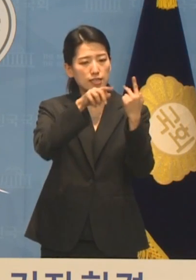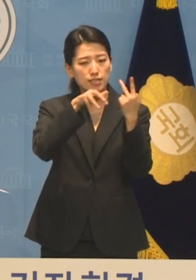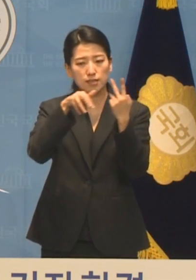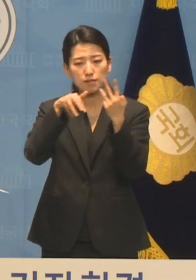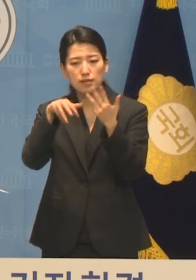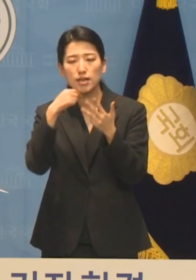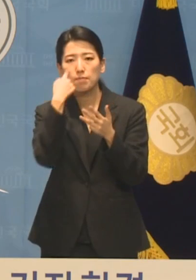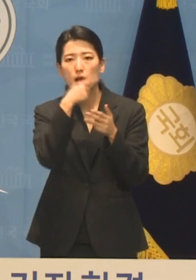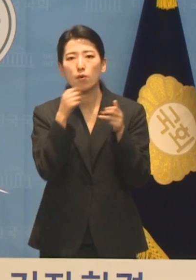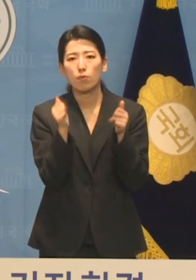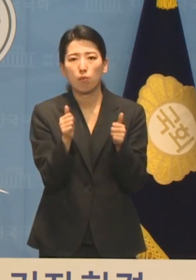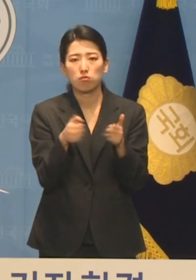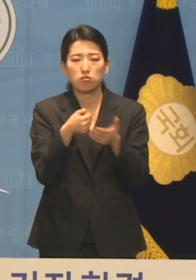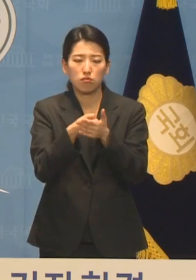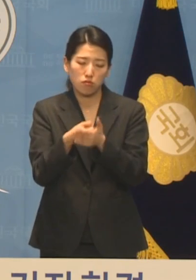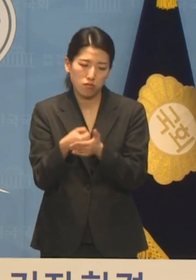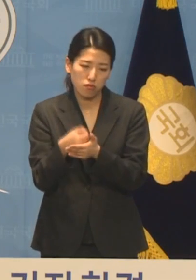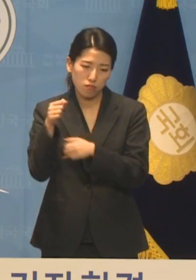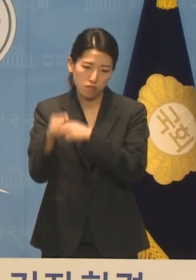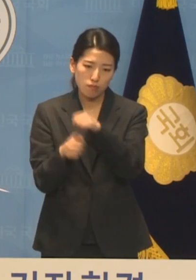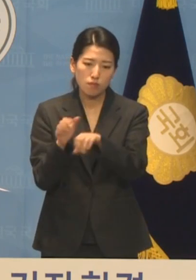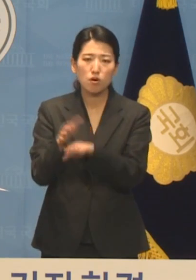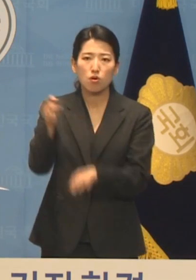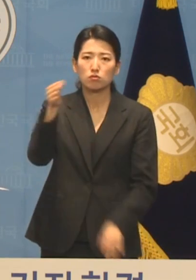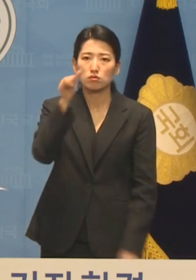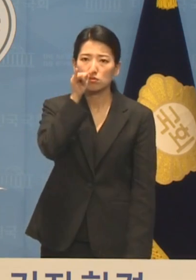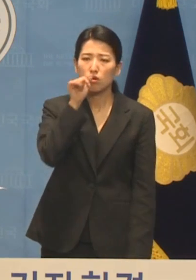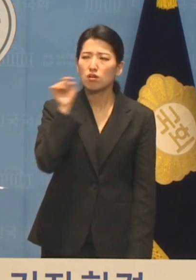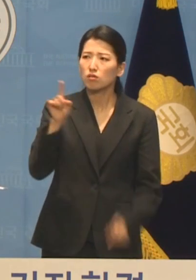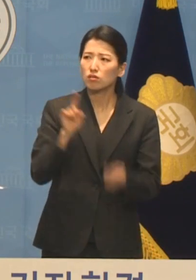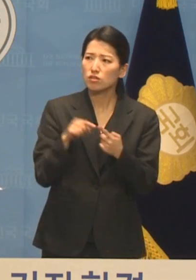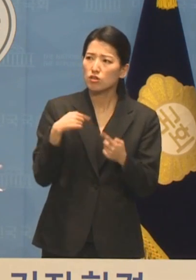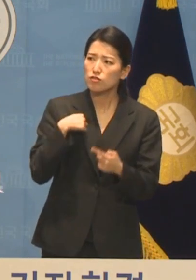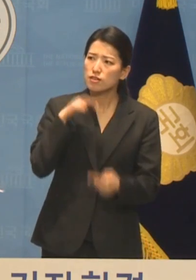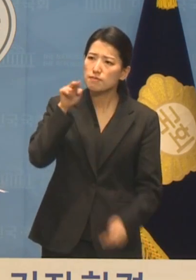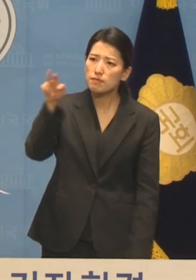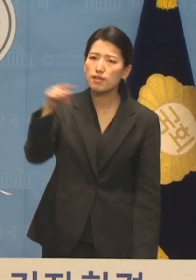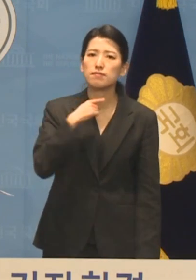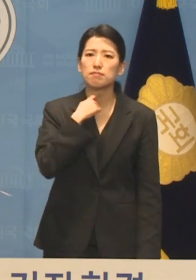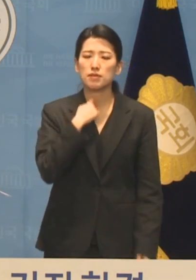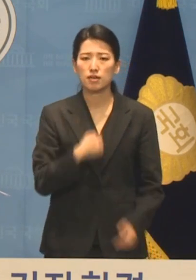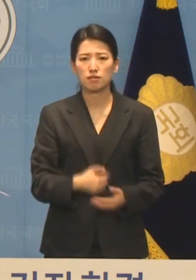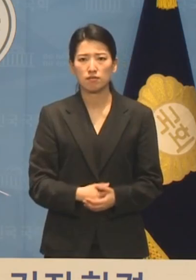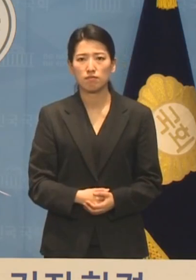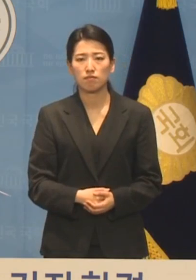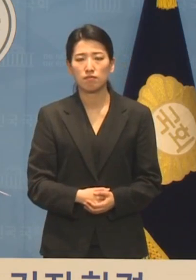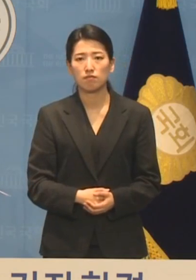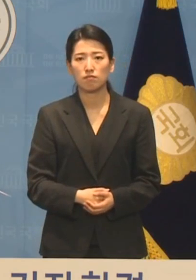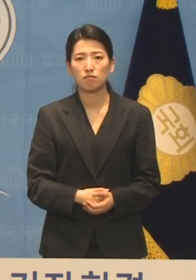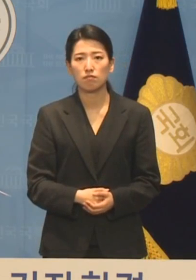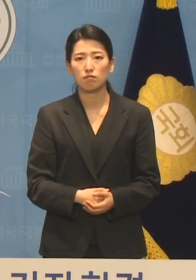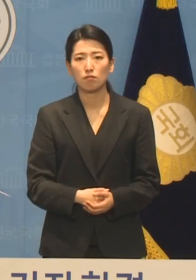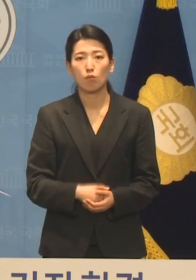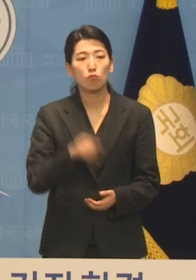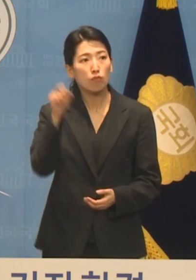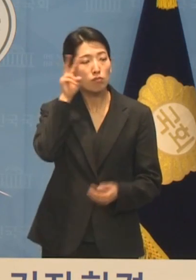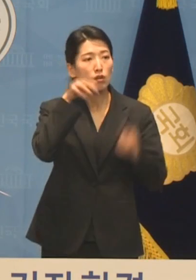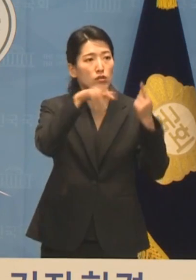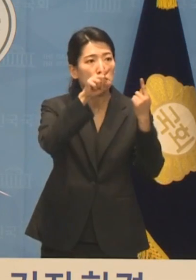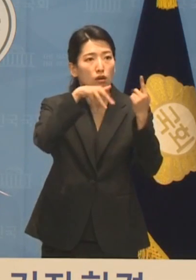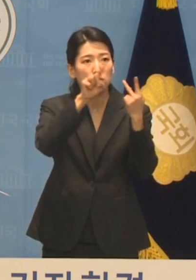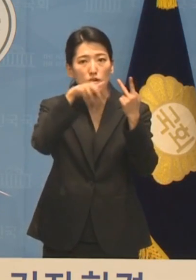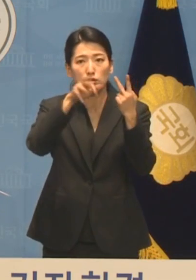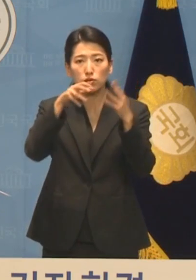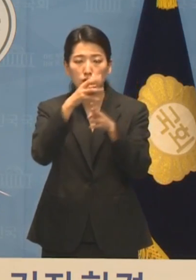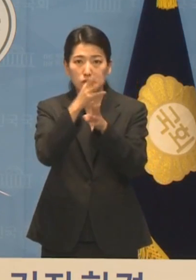문제는 윤 대통령 변호인단은 물론 제법조계에서도 많이 지적한 문제입니다. 이렇게 일방적으로 기일을 한꺼번에 정하는 것은 전례